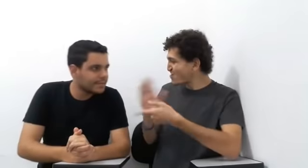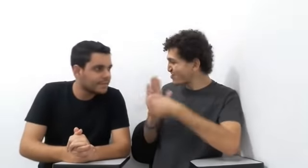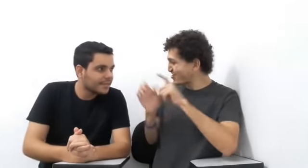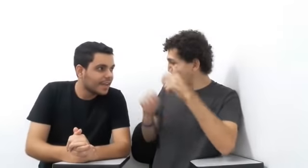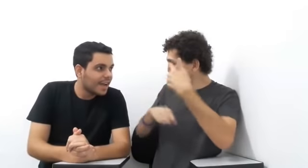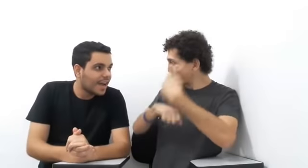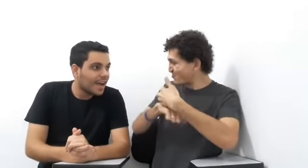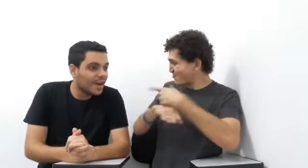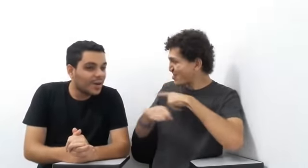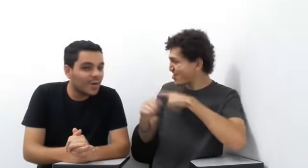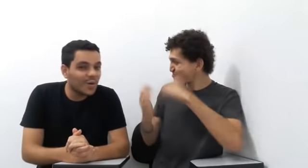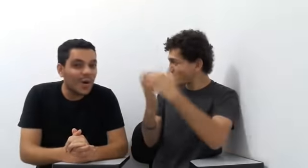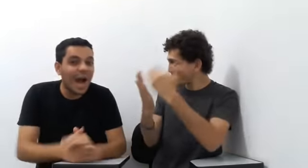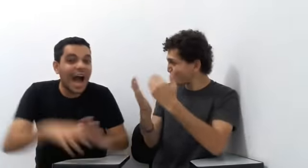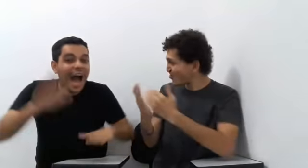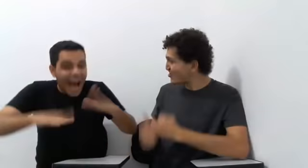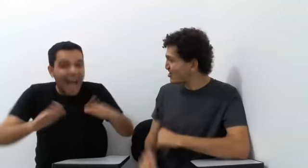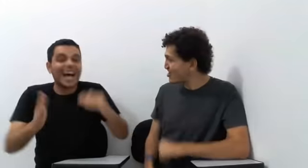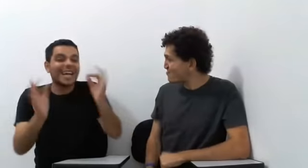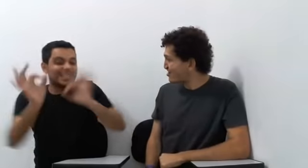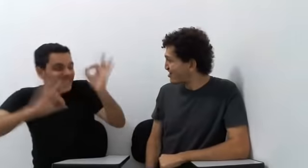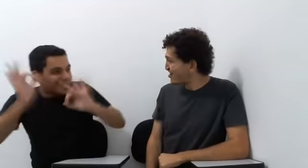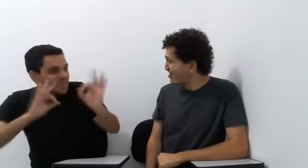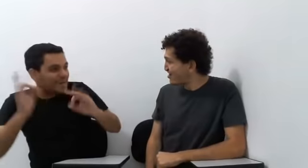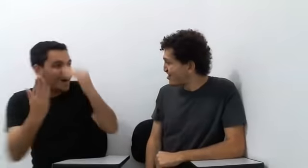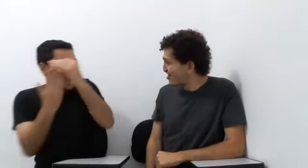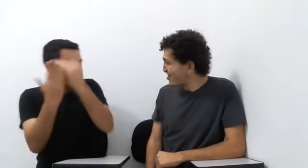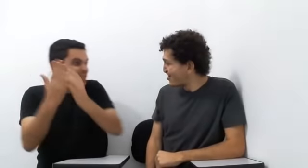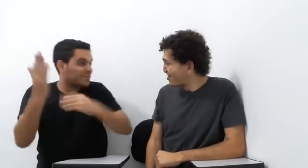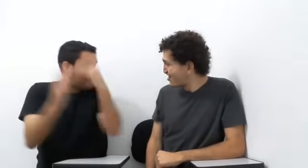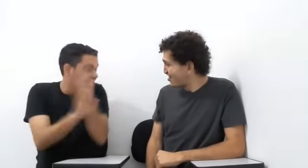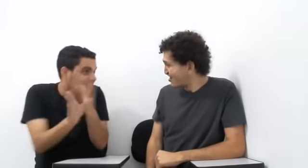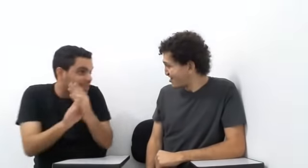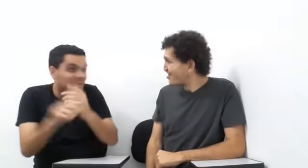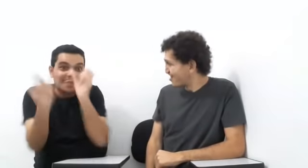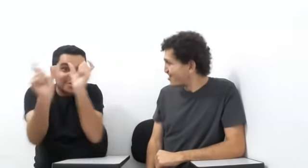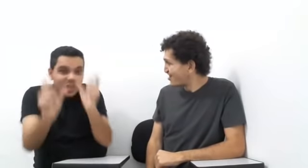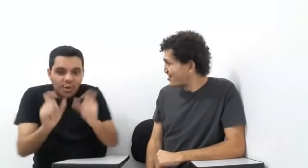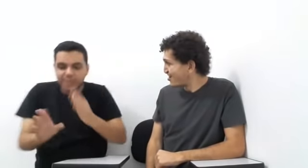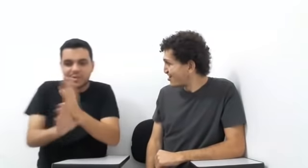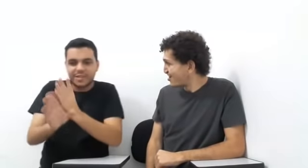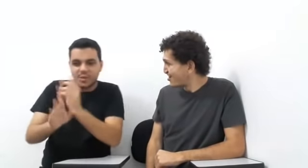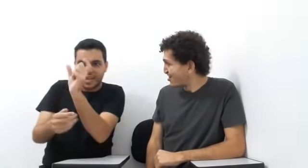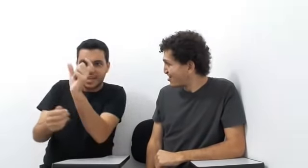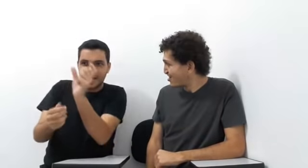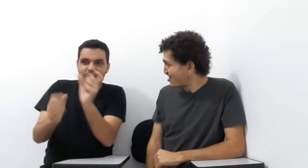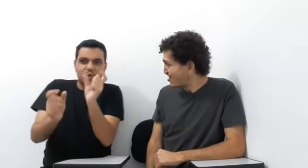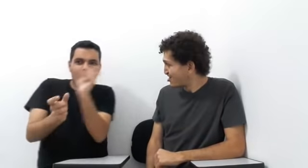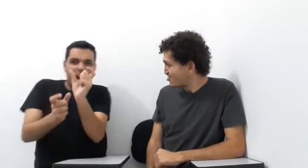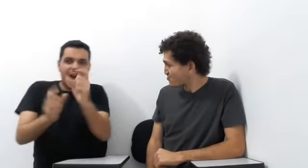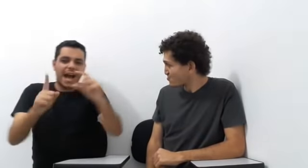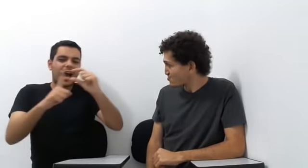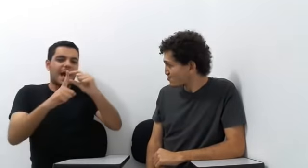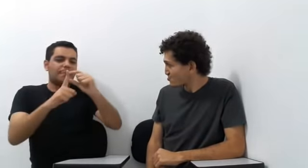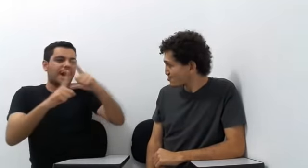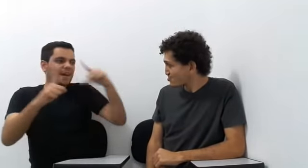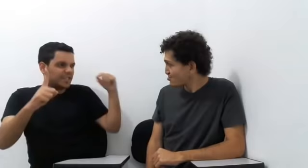antes do vídeo? Às vezes eu preparo para eu não ficar perdido, porque muita coisa assim, ok, só a palavra-chave,